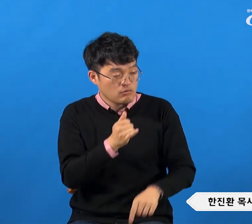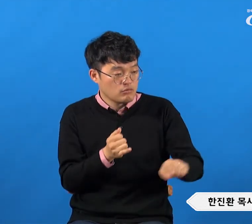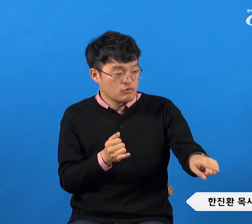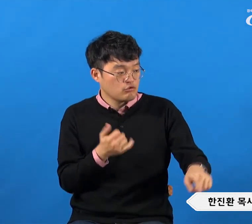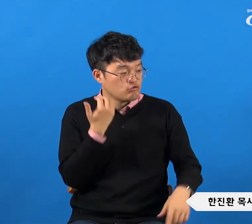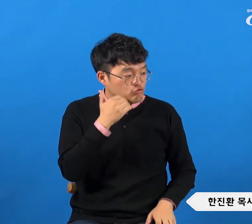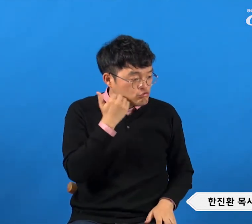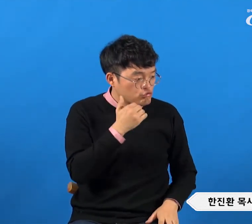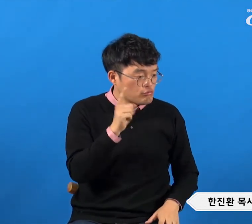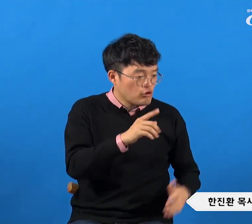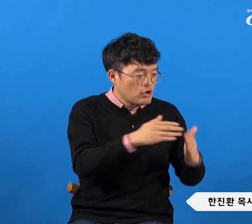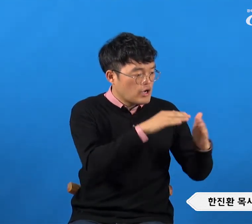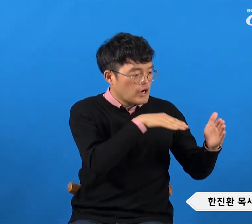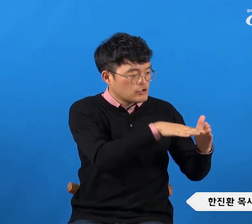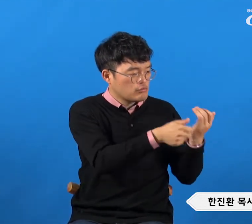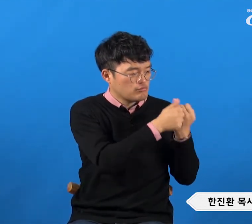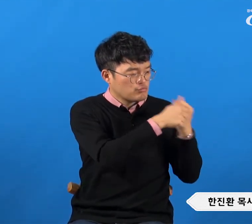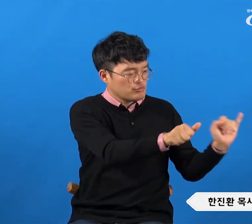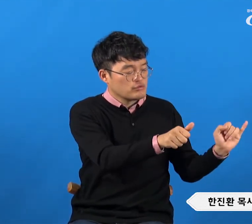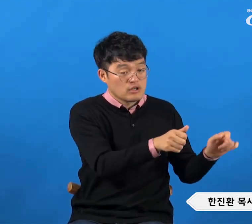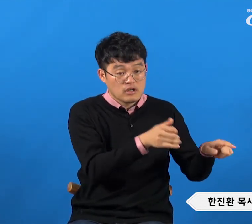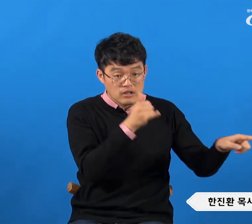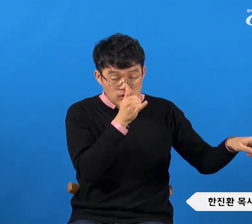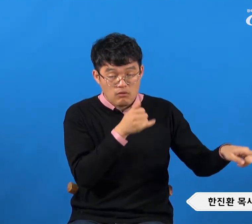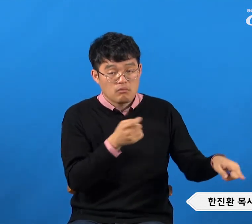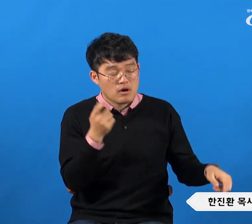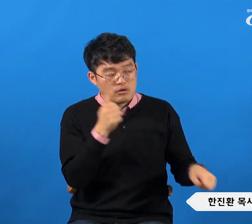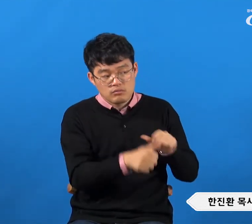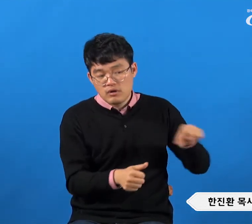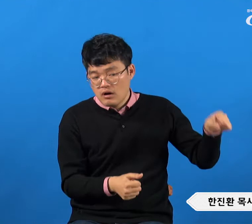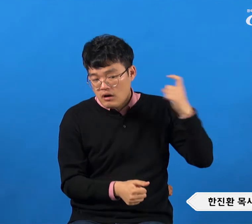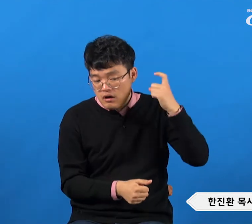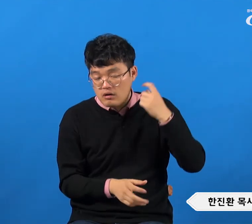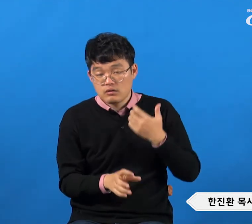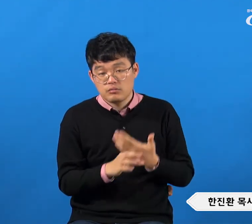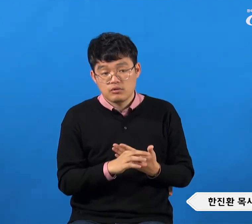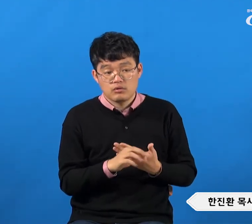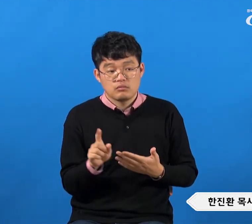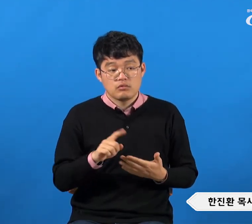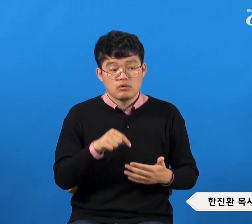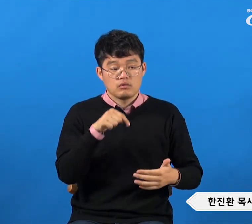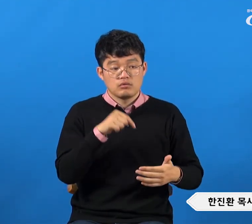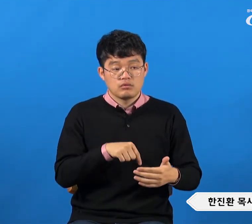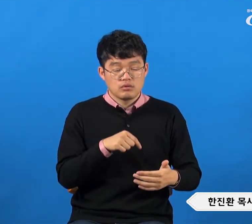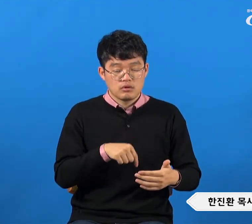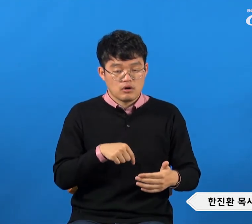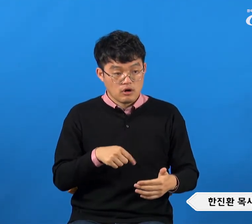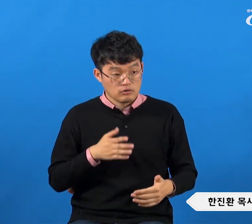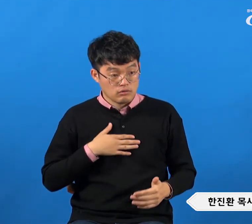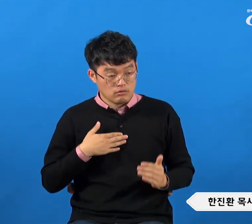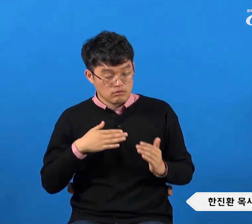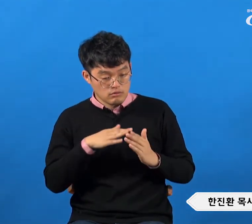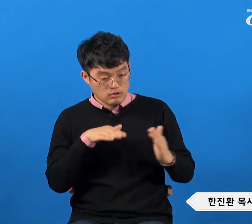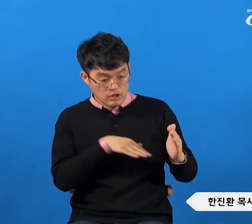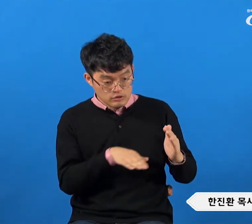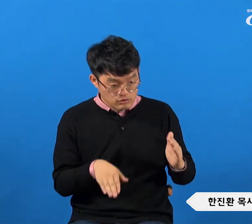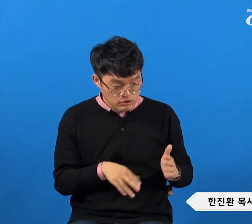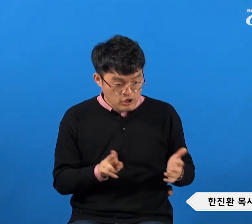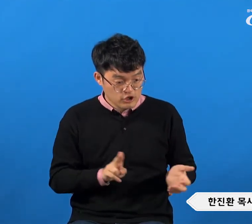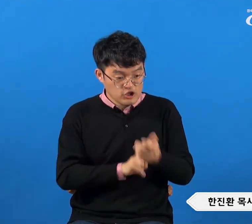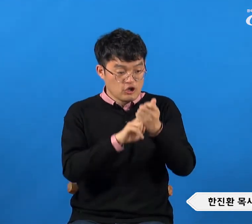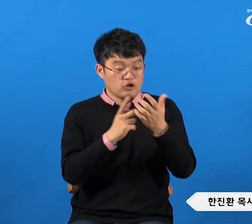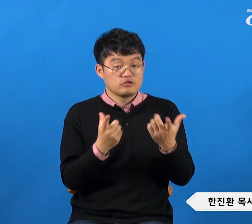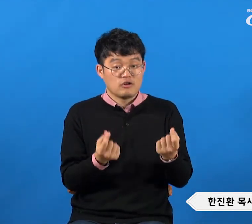들으면, 누구 가정은 부부간에 완전히 깨어졌다더라 그런 얘기 들으면 우리 가정은